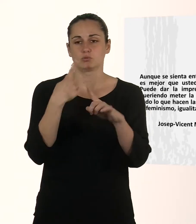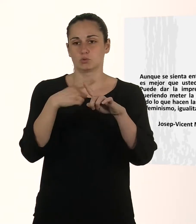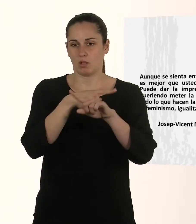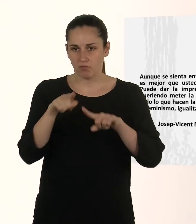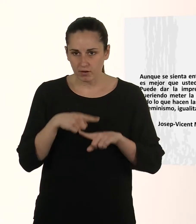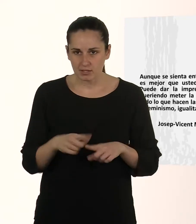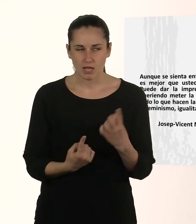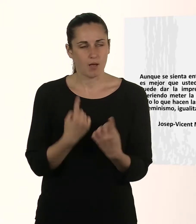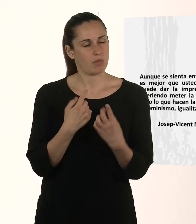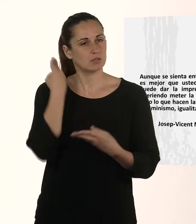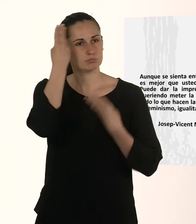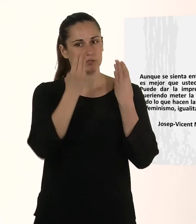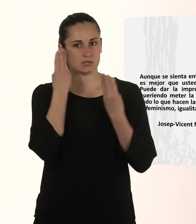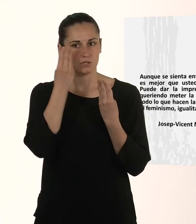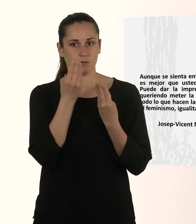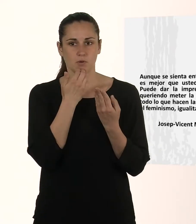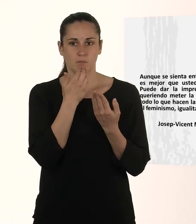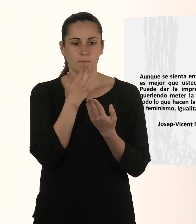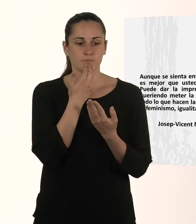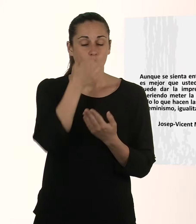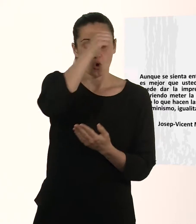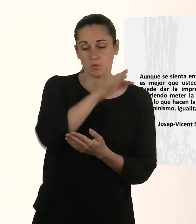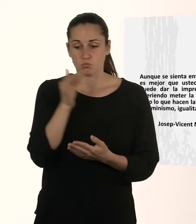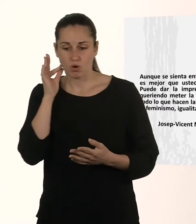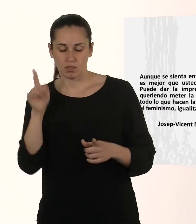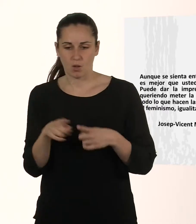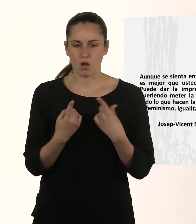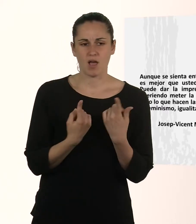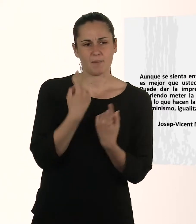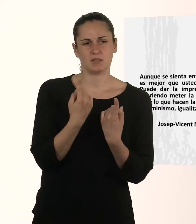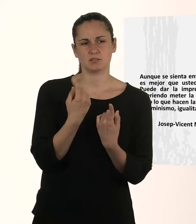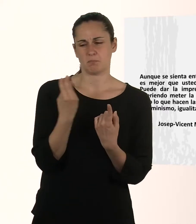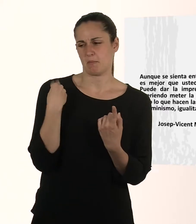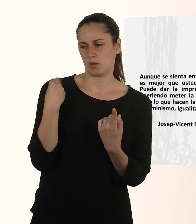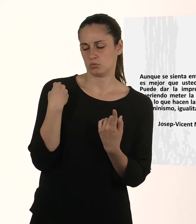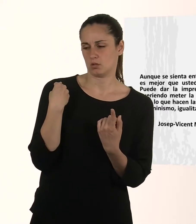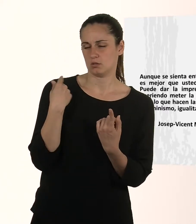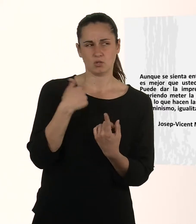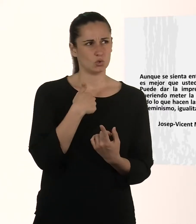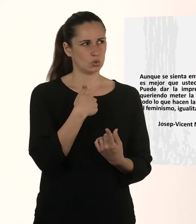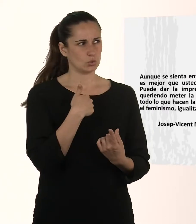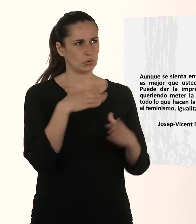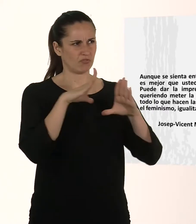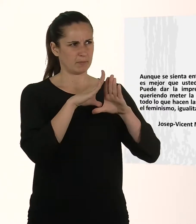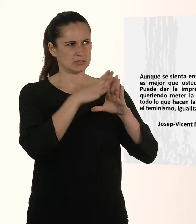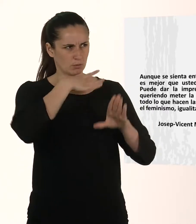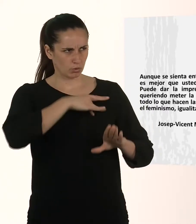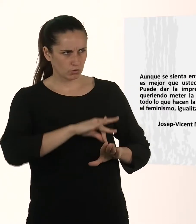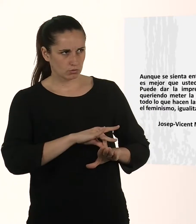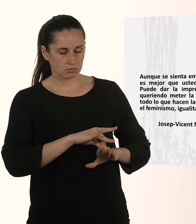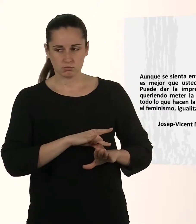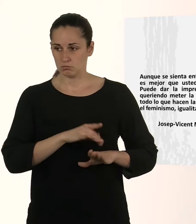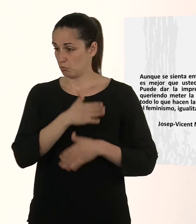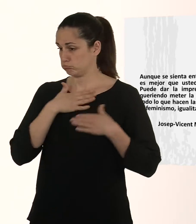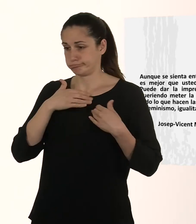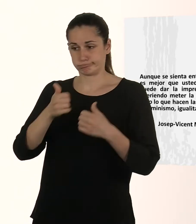a veces ni varones ni mujeres, a veces ni lo uno ni lo otro, me preguntan: ¿puedo ser feminista? Puedes ser lo que quieras,